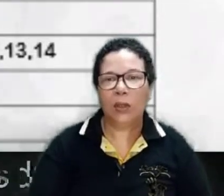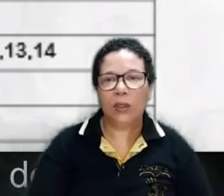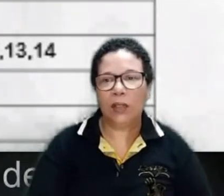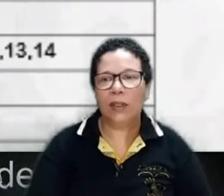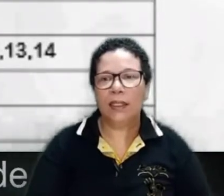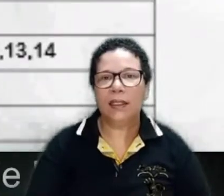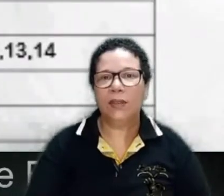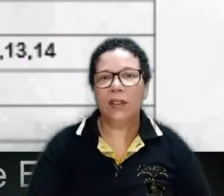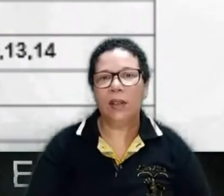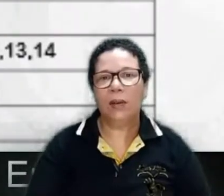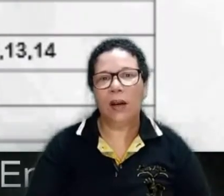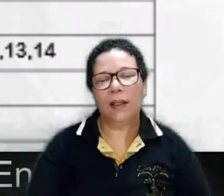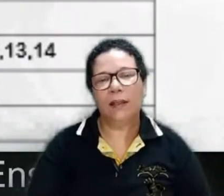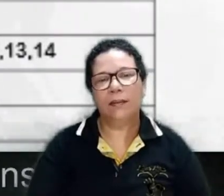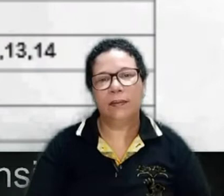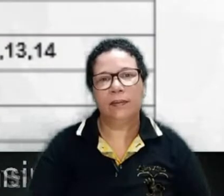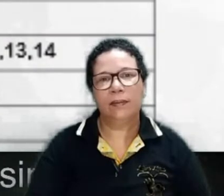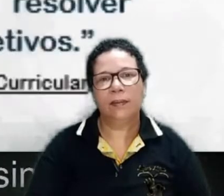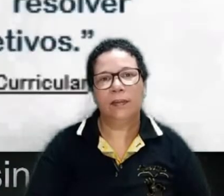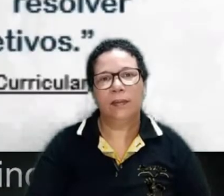Esse é o roteiro desta videoaula.